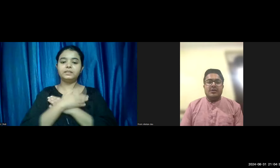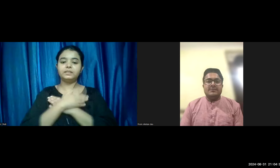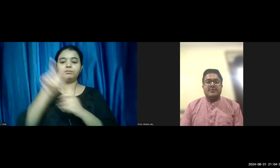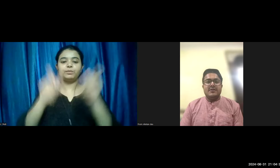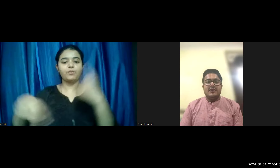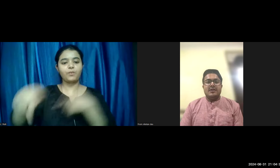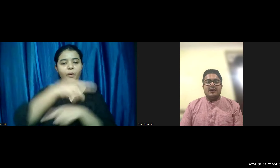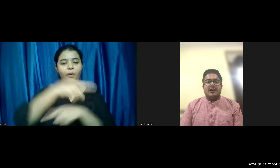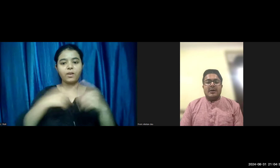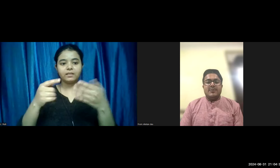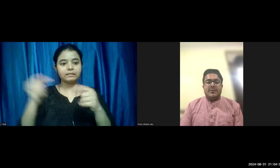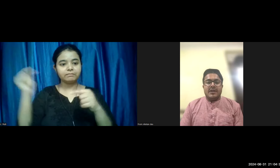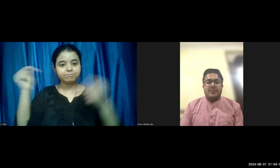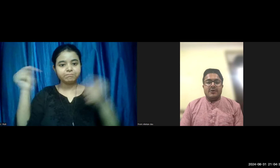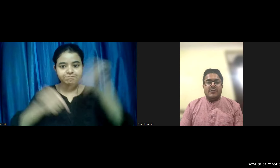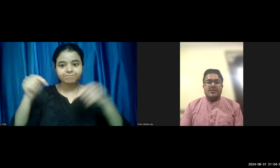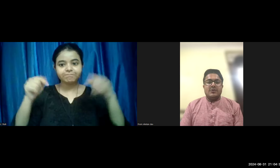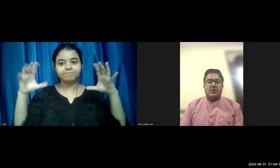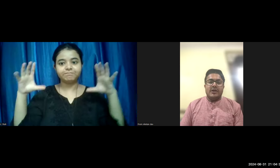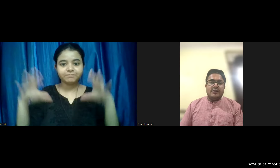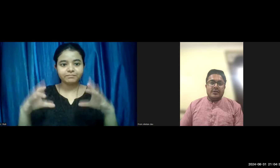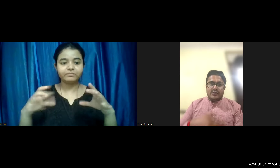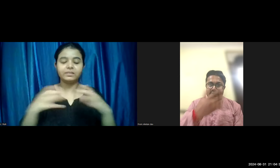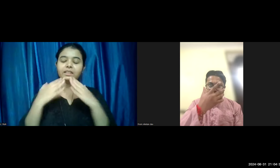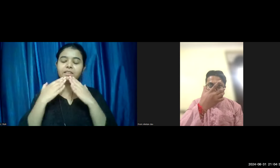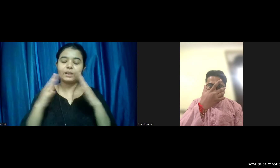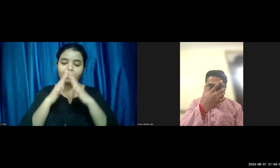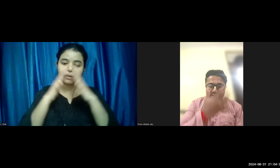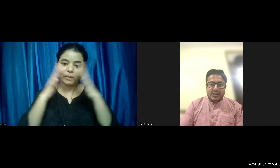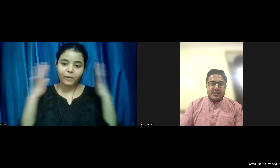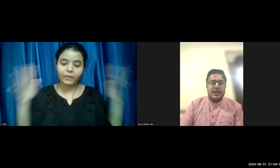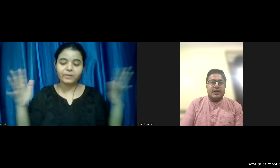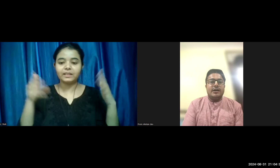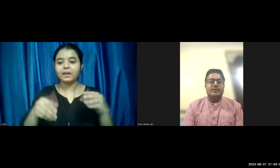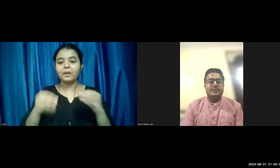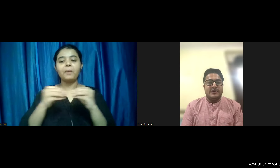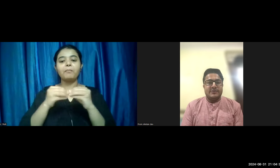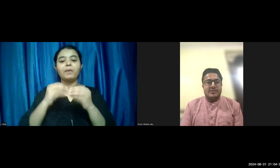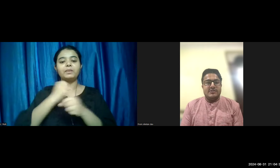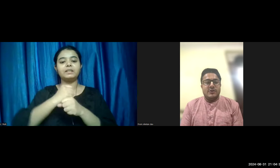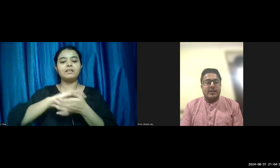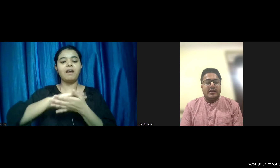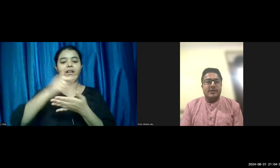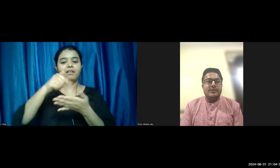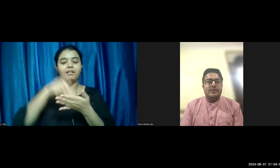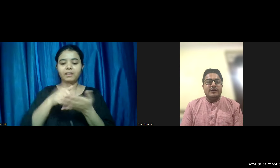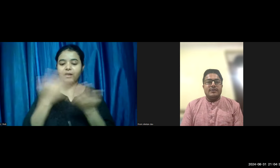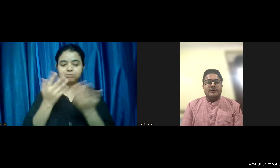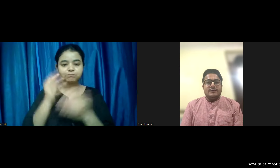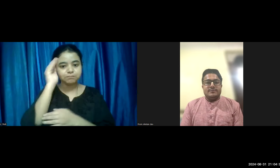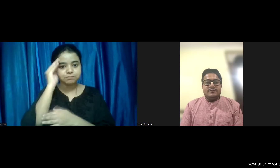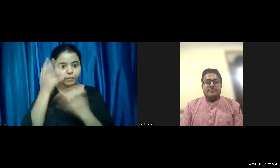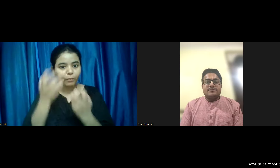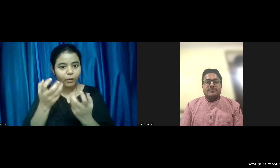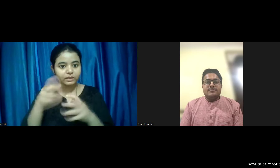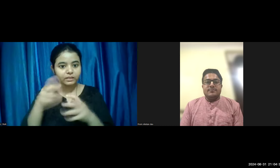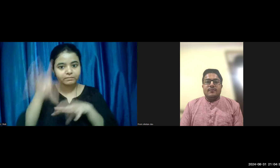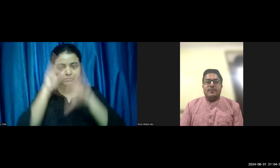चाहूँगा, आप सभी यहाँ पे उपस्थित हुए हैं भगवद गीता का प्रवचन सुनने के लिए।